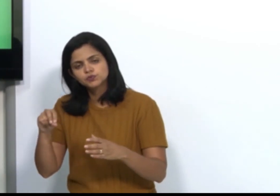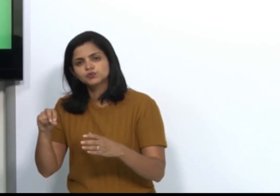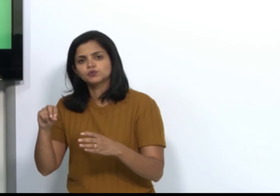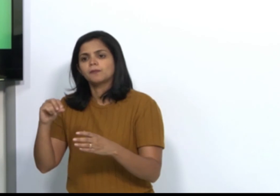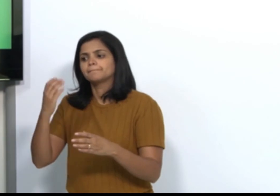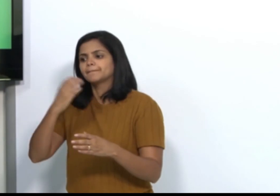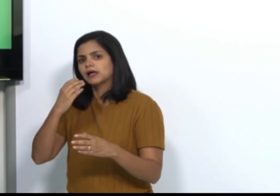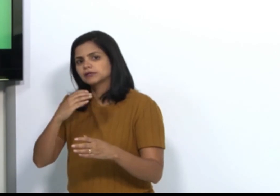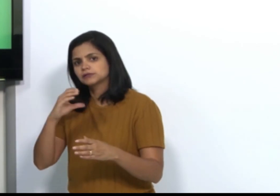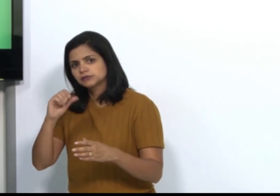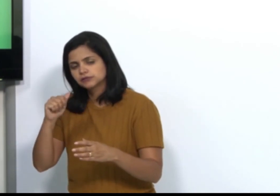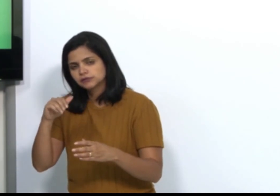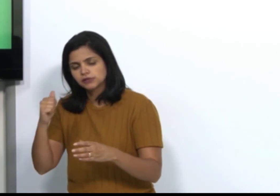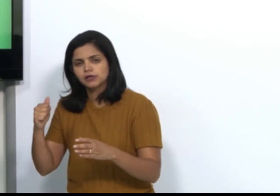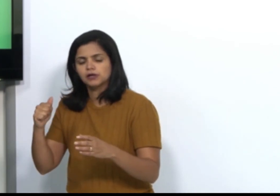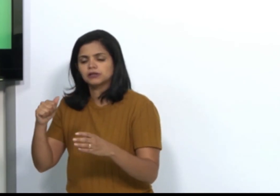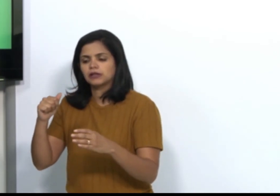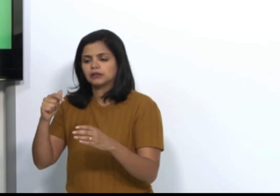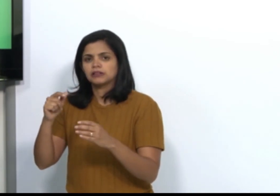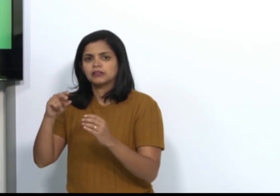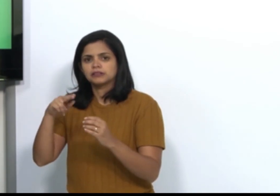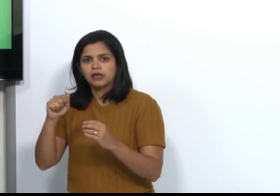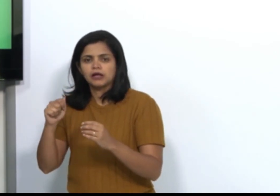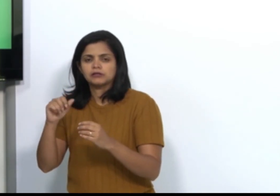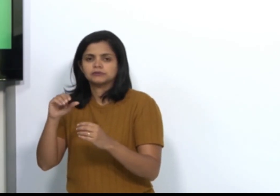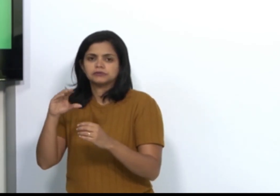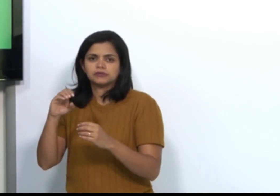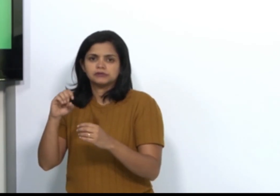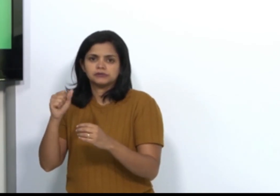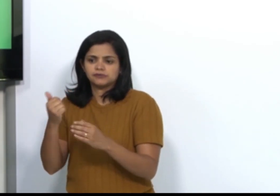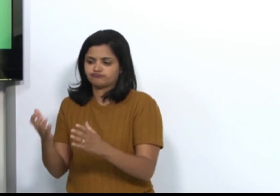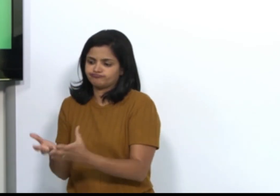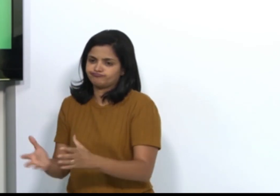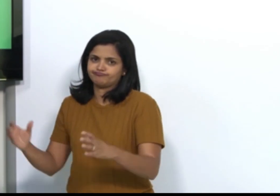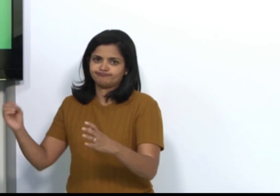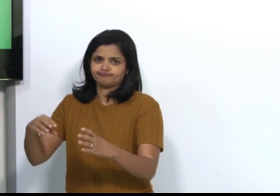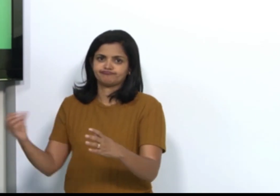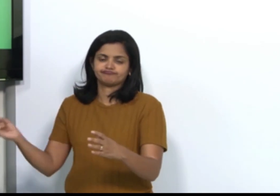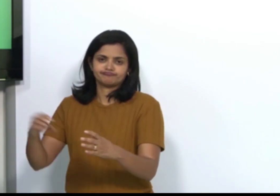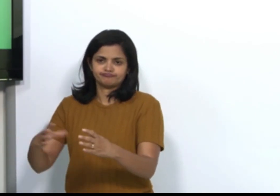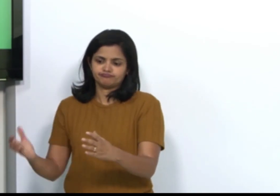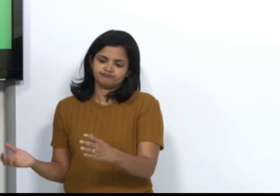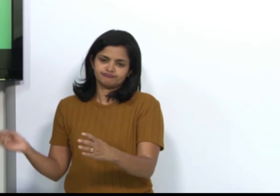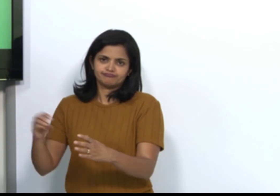colocar, maçã, na cesta.